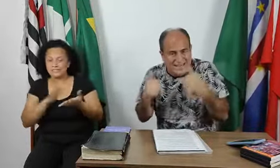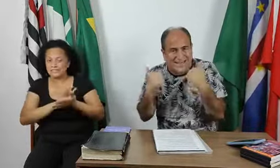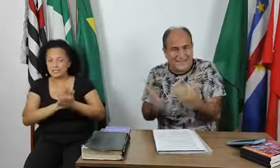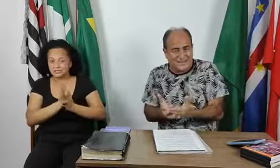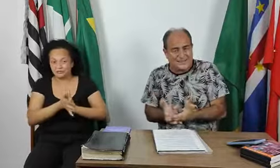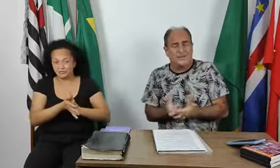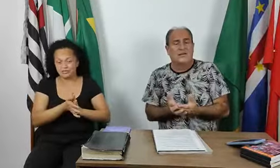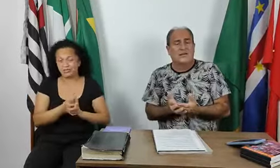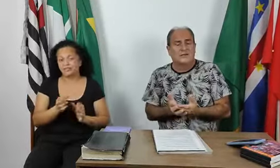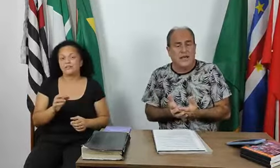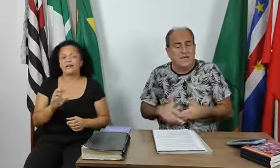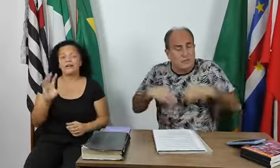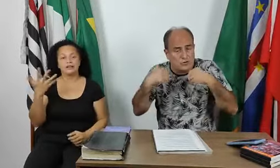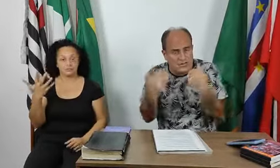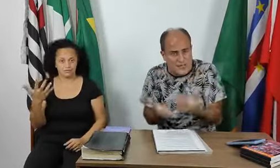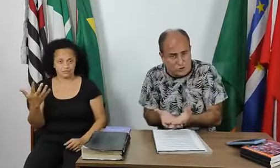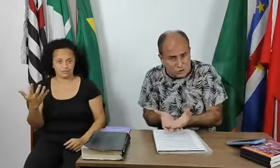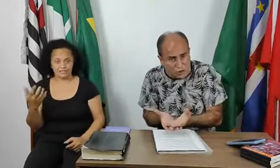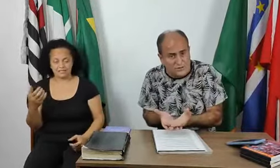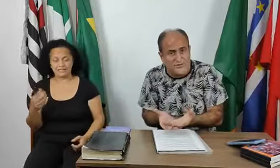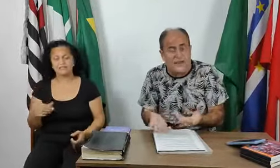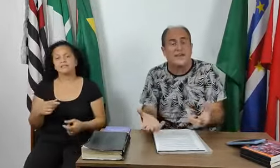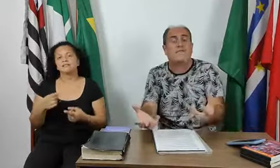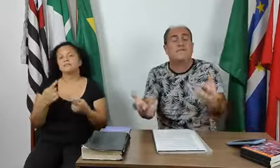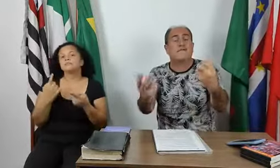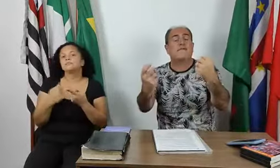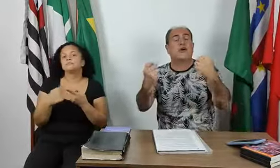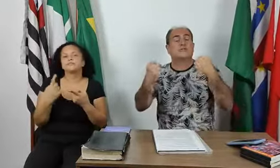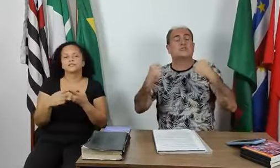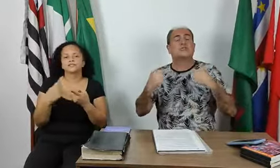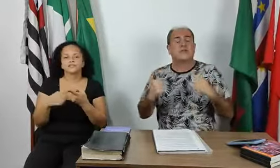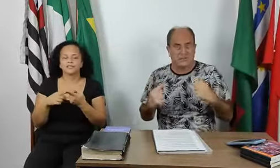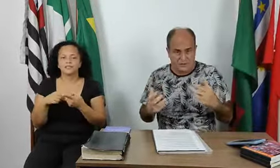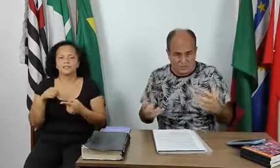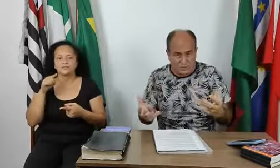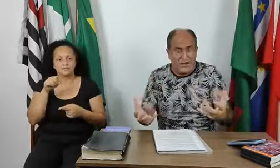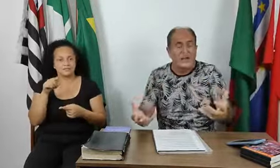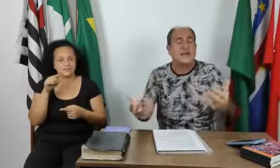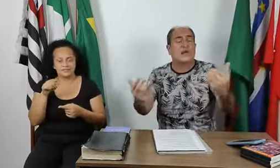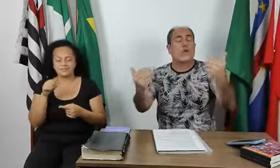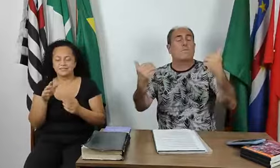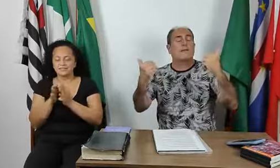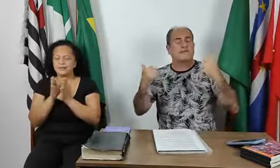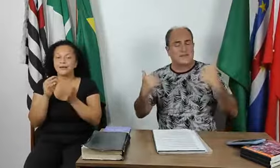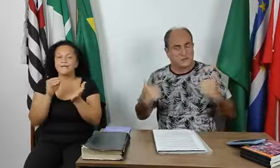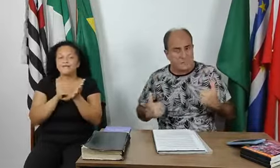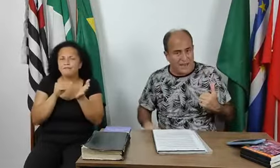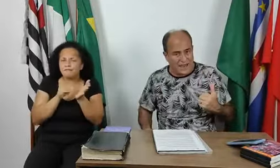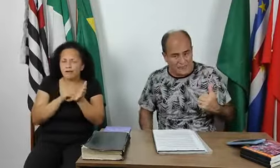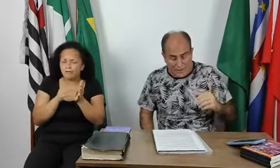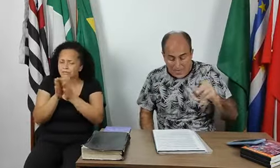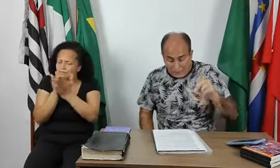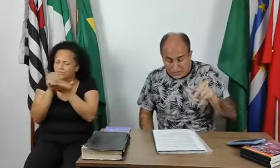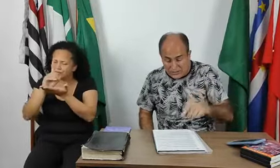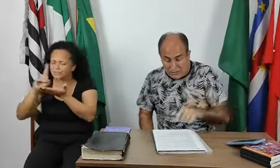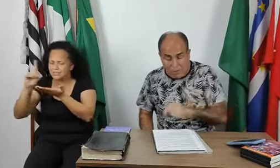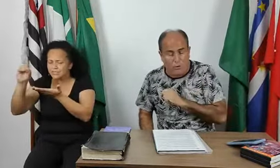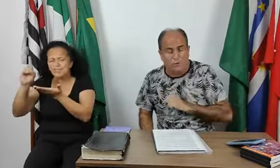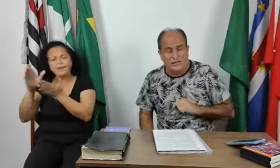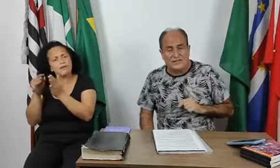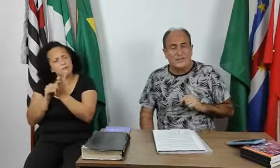fracassos e quedas, né, e frustrações é devido à falta de entendimento e à compreensão da palavra. Por